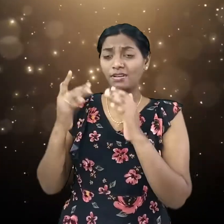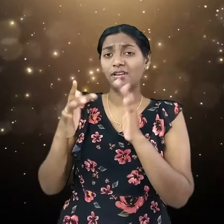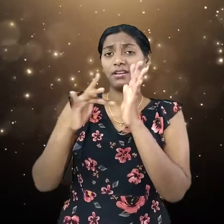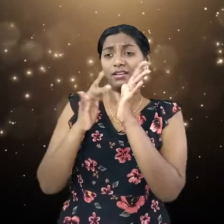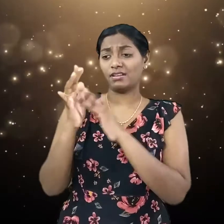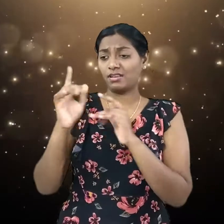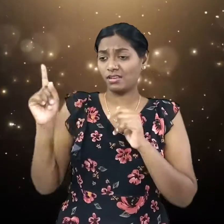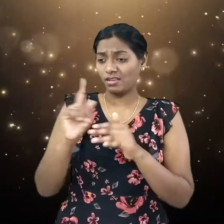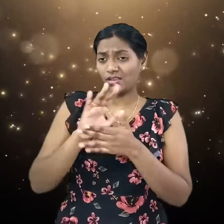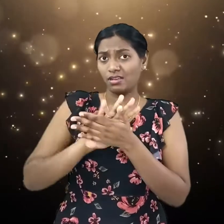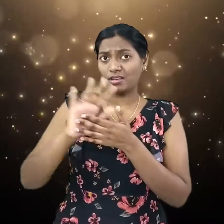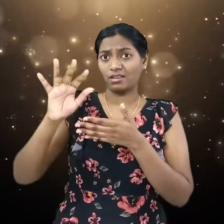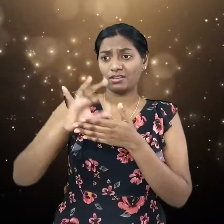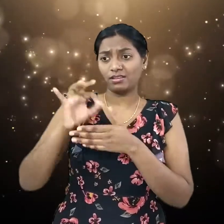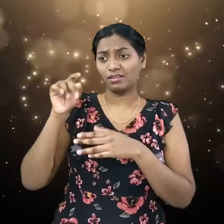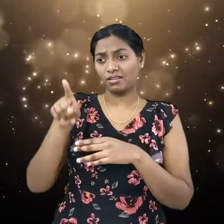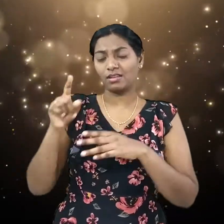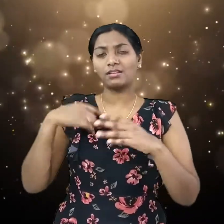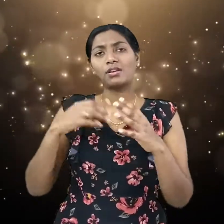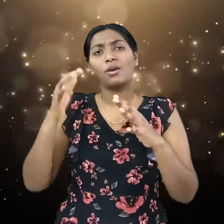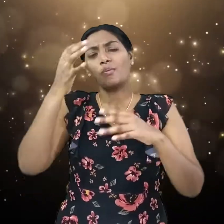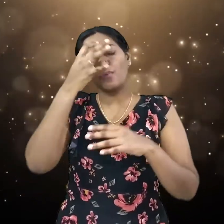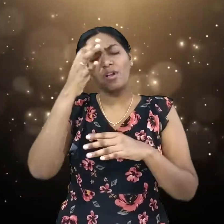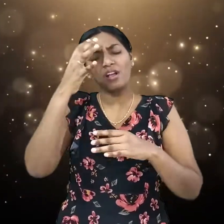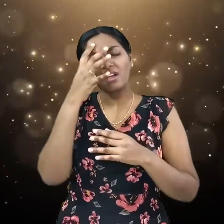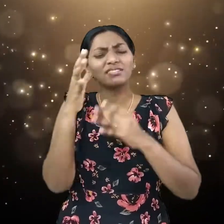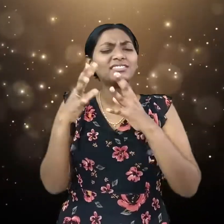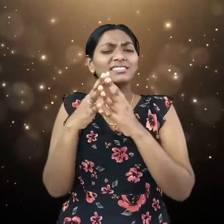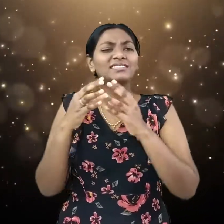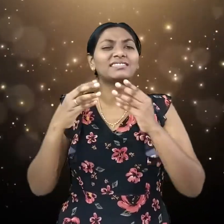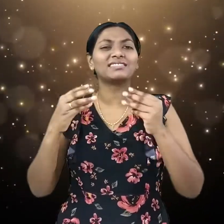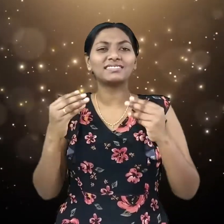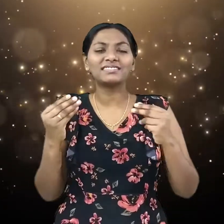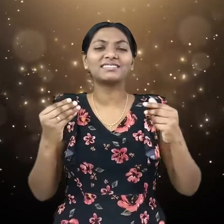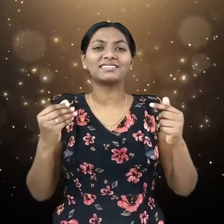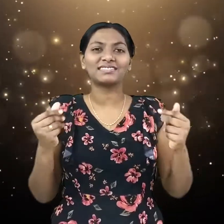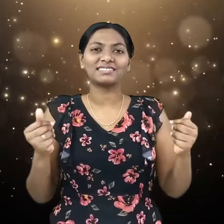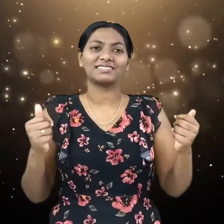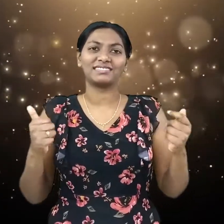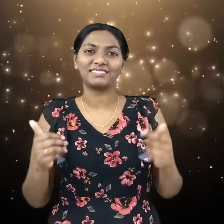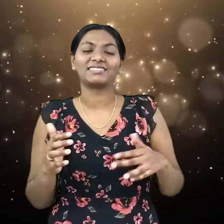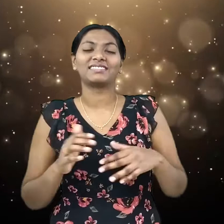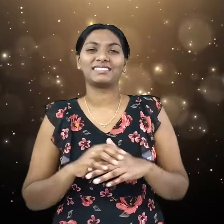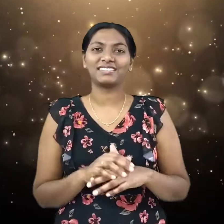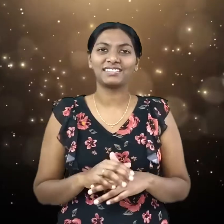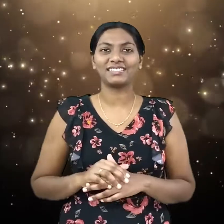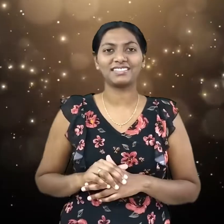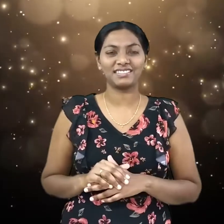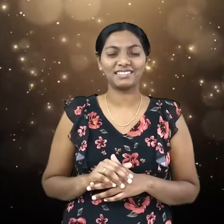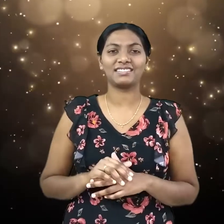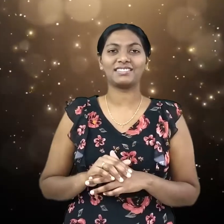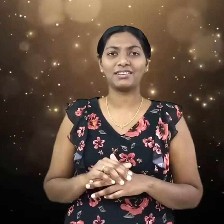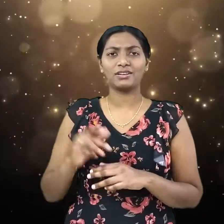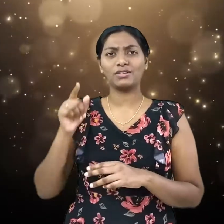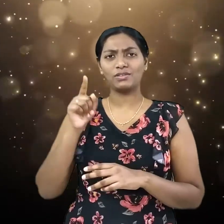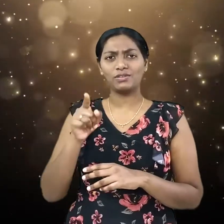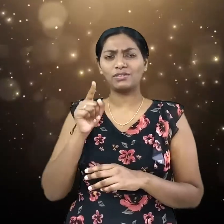तेरी उपस्थिति में हर समस्या का समाधान है।